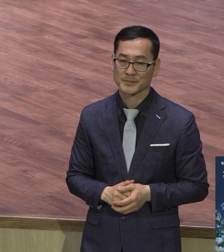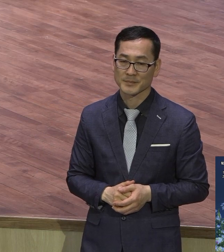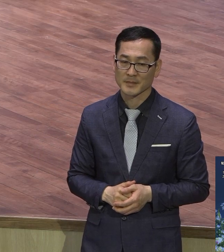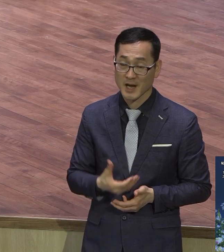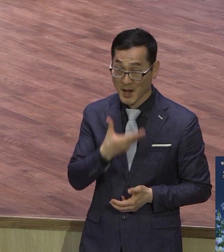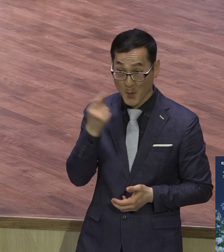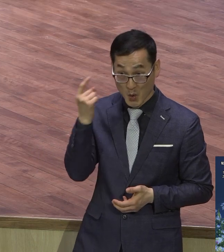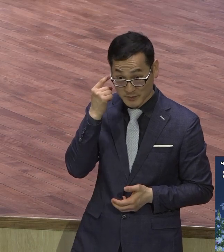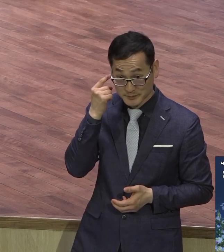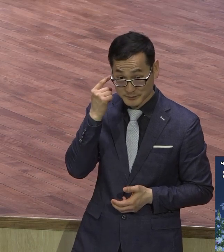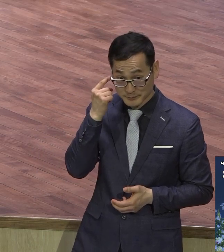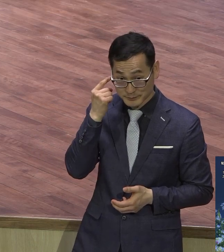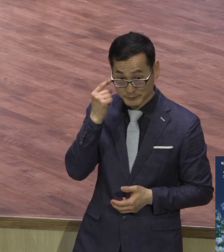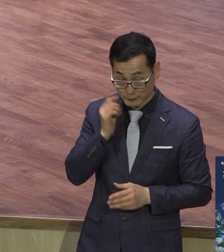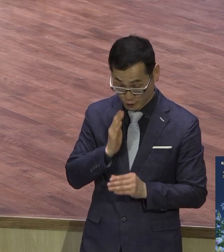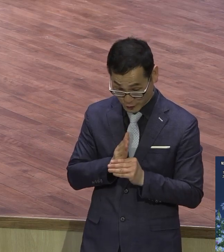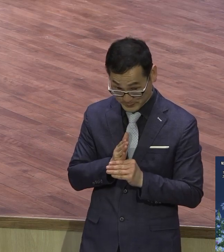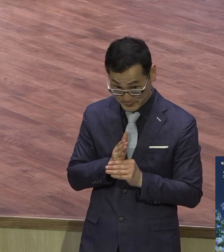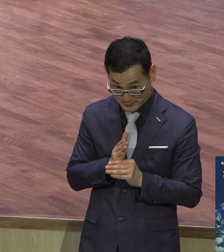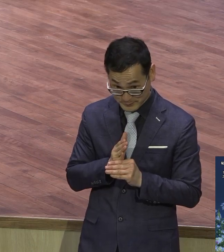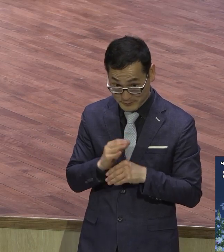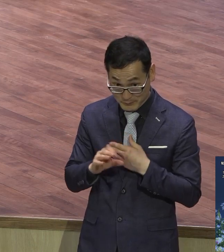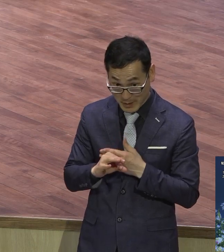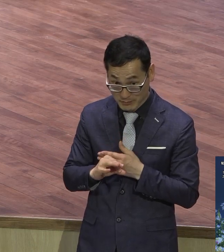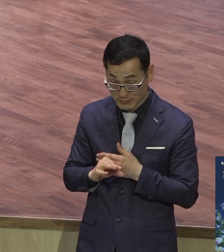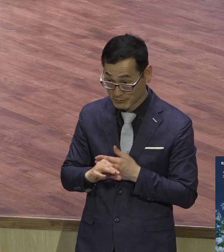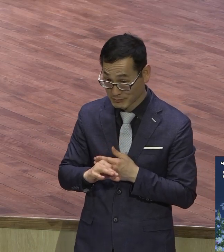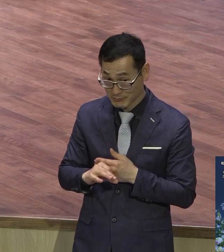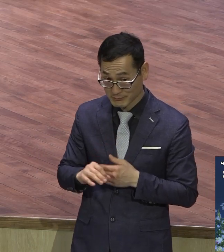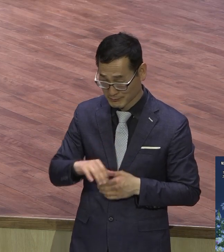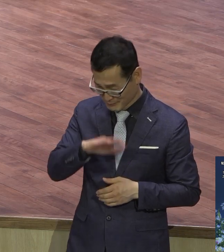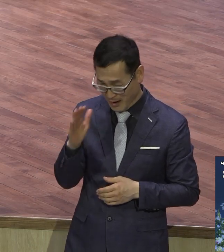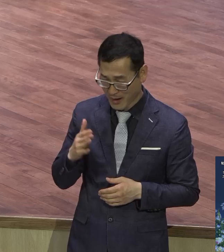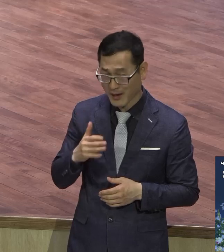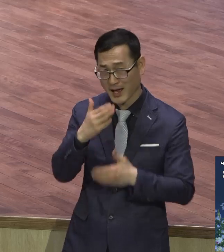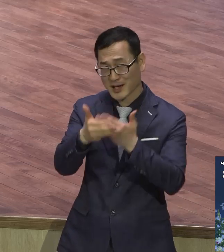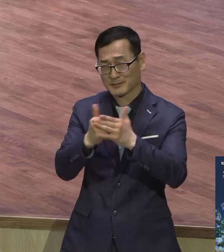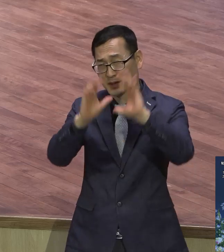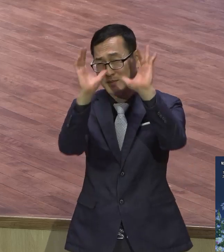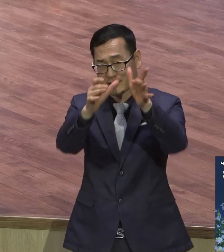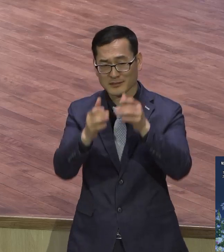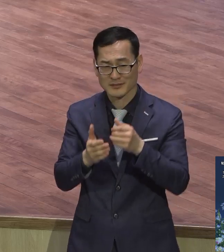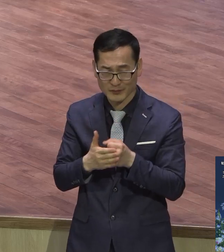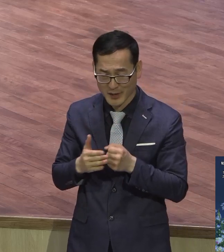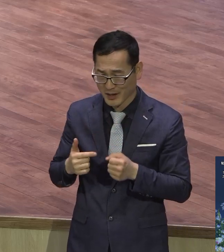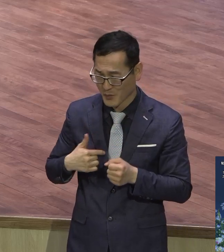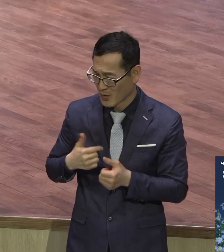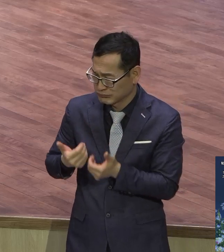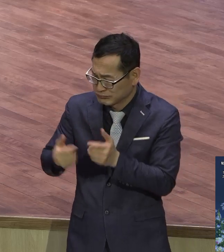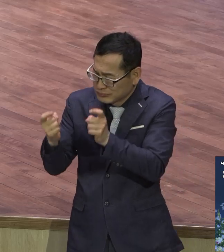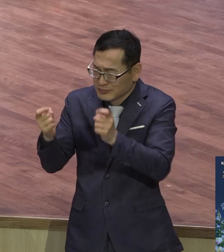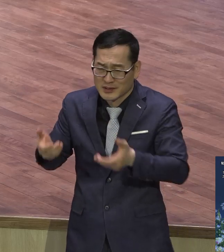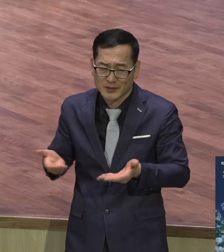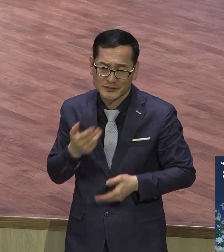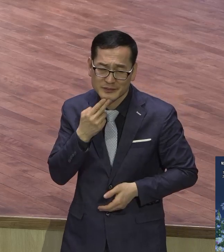없죠. 다 양보해버리는데 다 내려놓았기 때문에 부부간에도